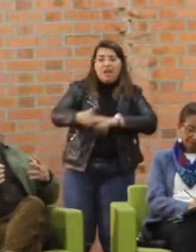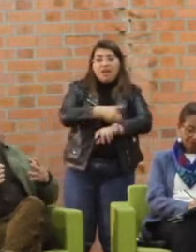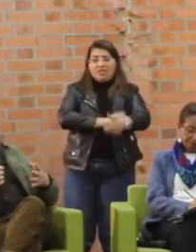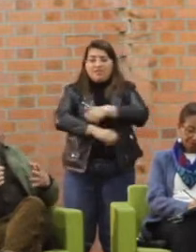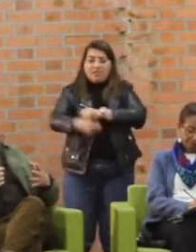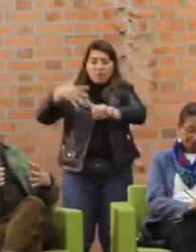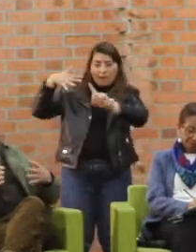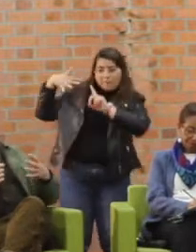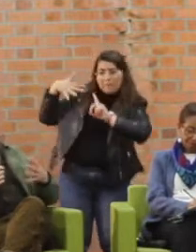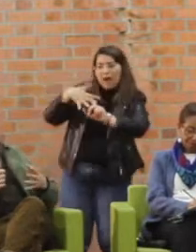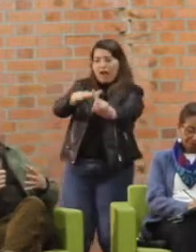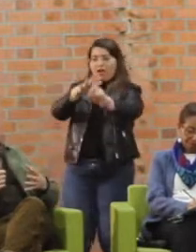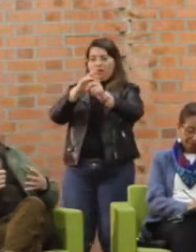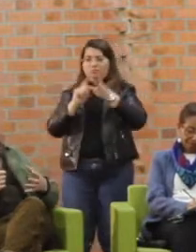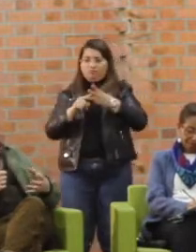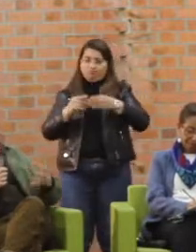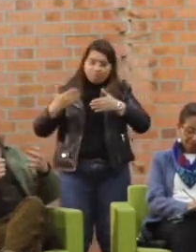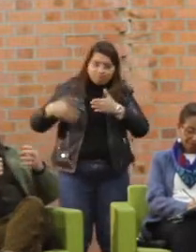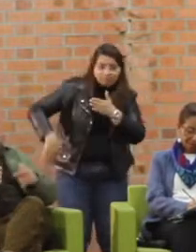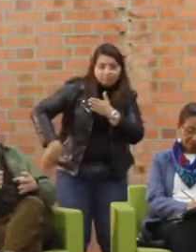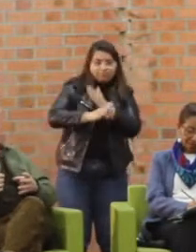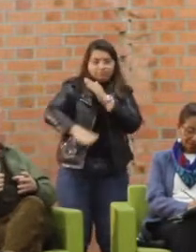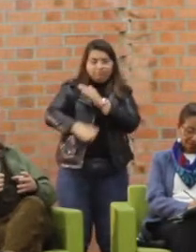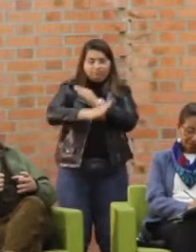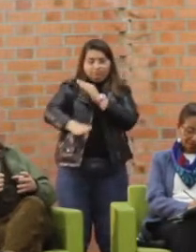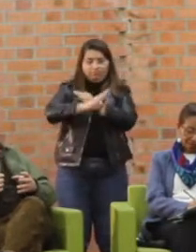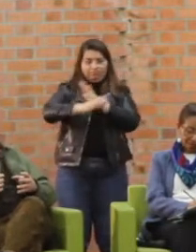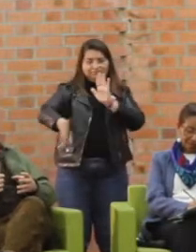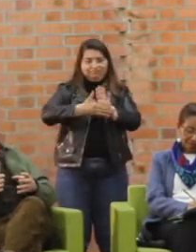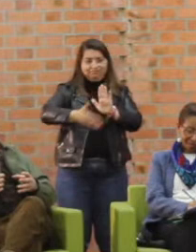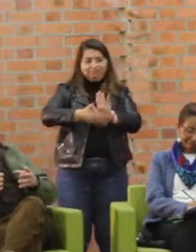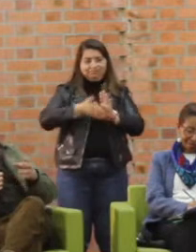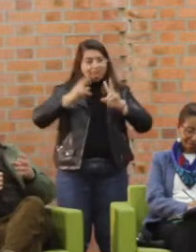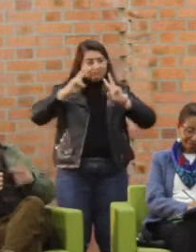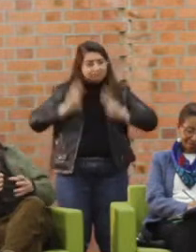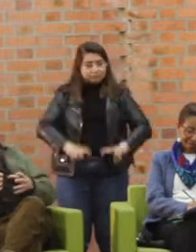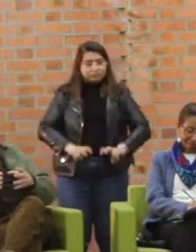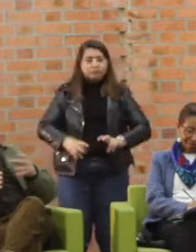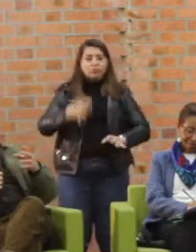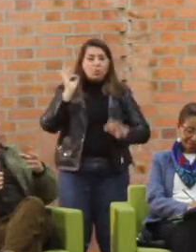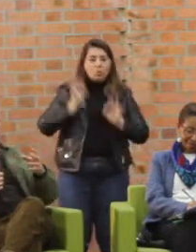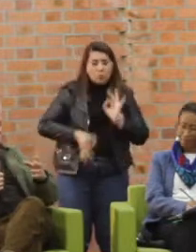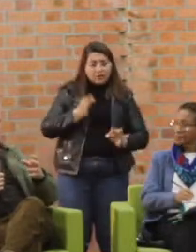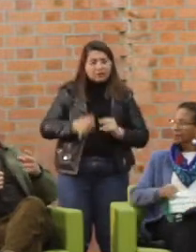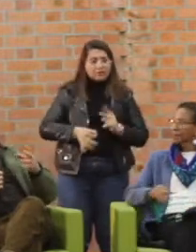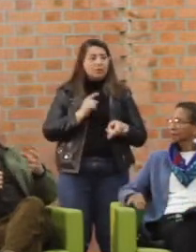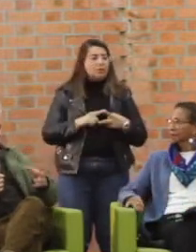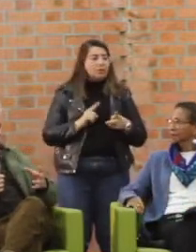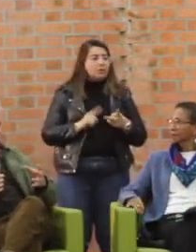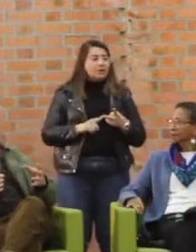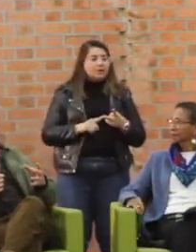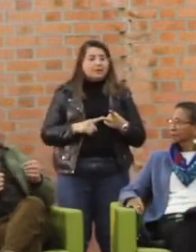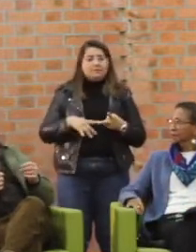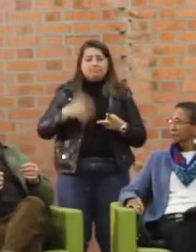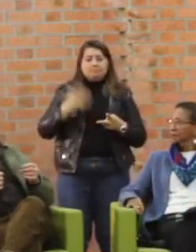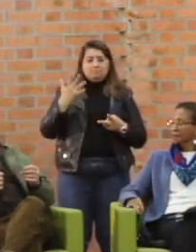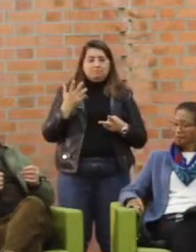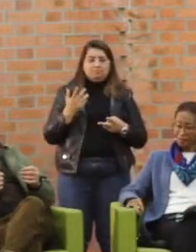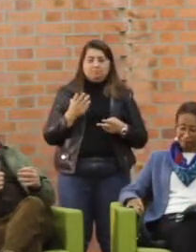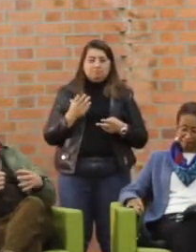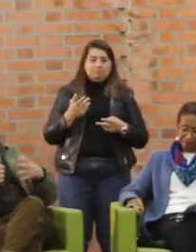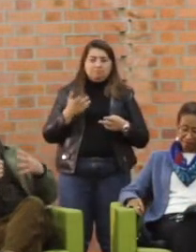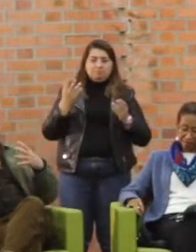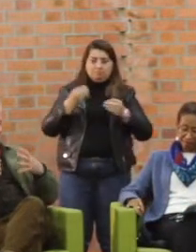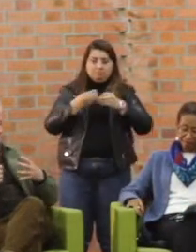que permitan avanzar en consolidar ese triunfo jurídico aún en peligro